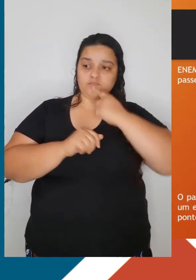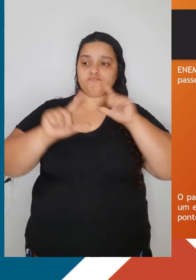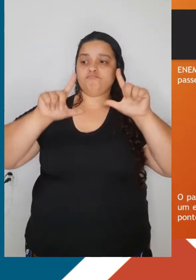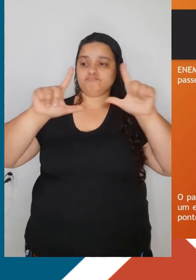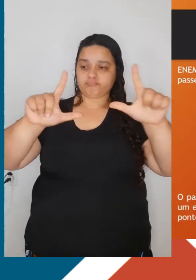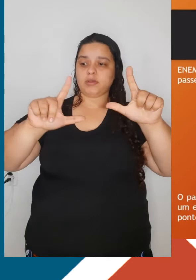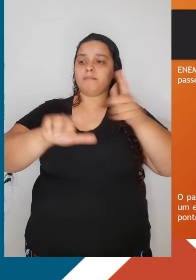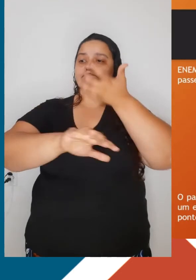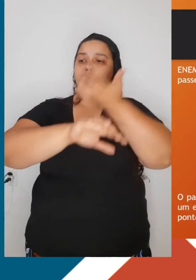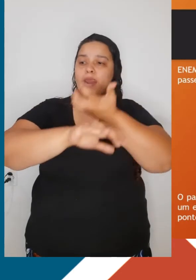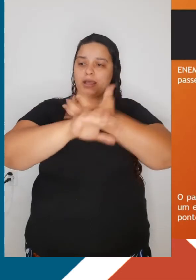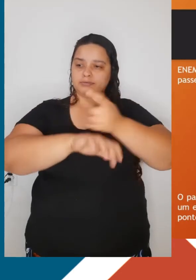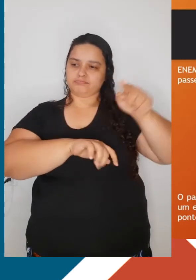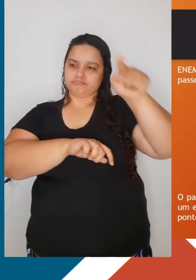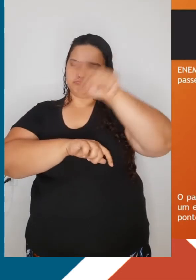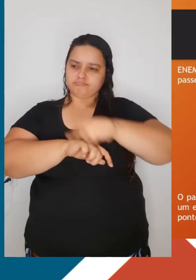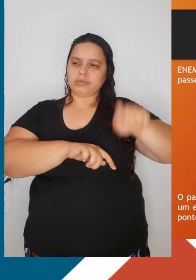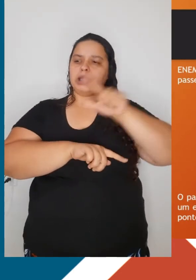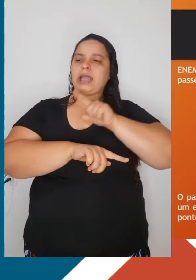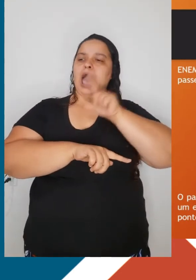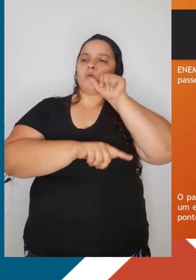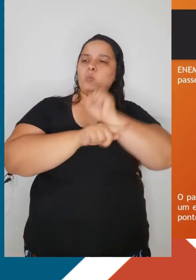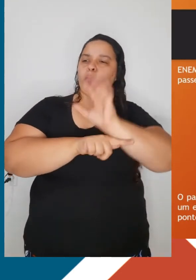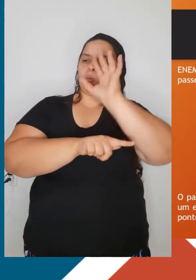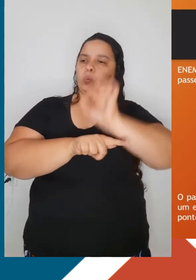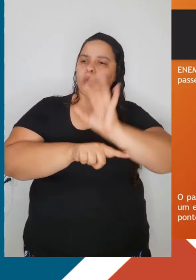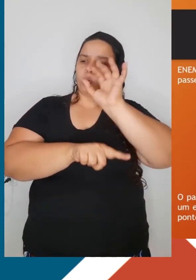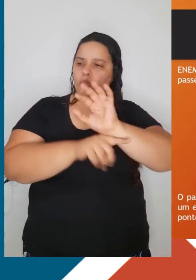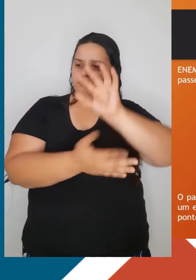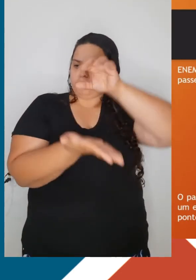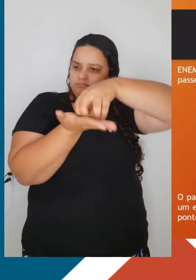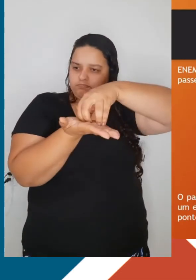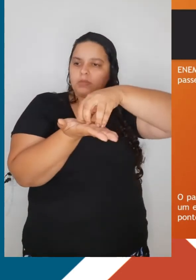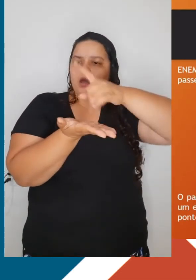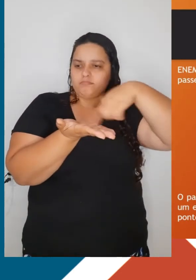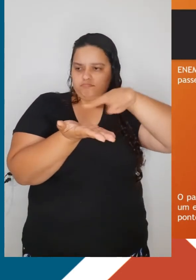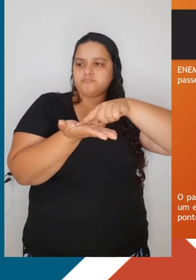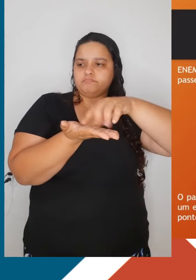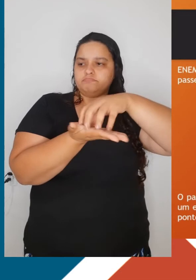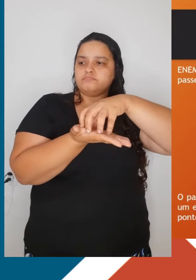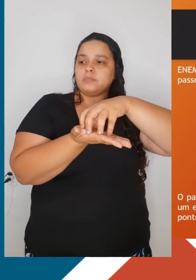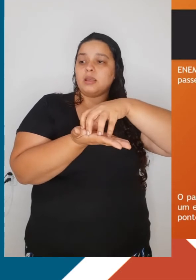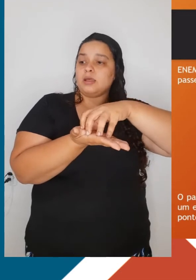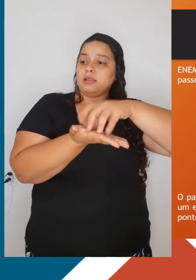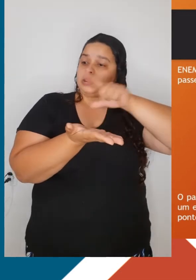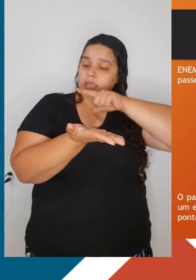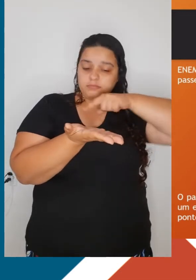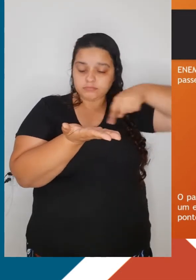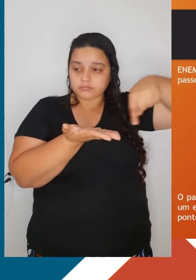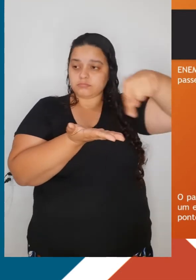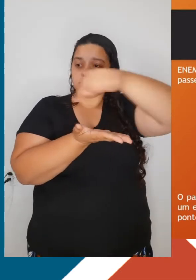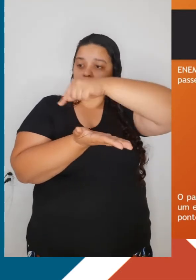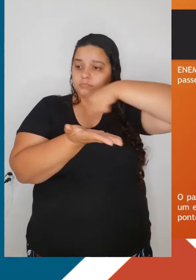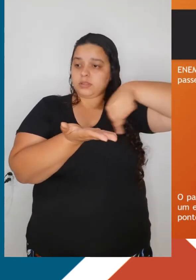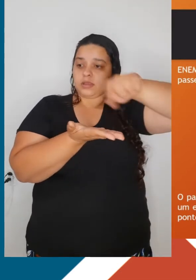figura mostra uma praça circular que contém um chafariz em seu centro e em seu entorno, um passeio. Os círculos